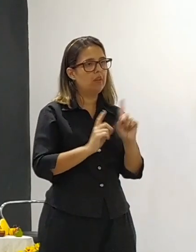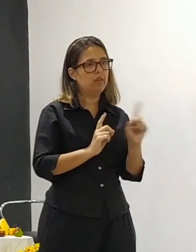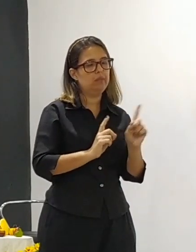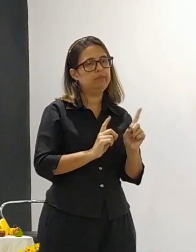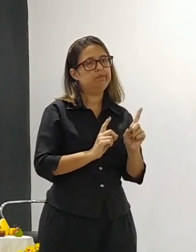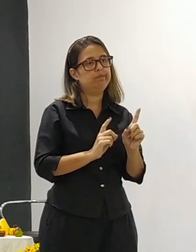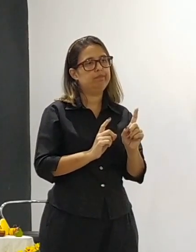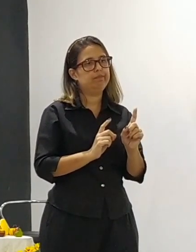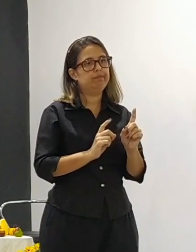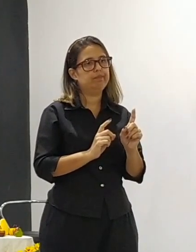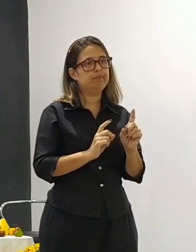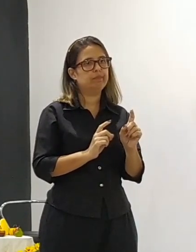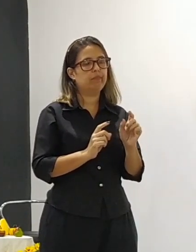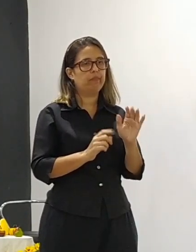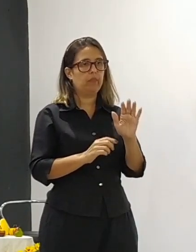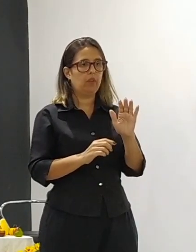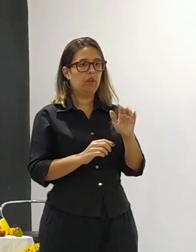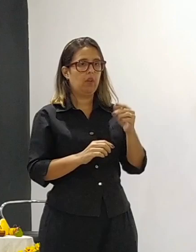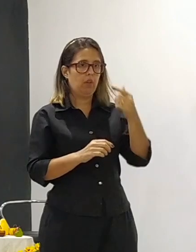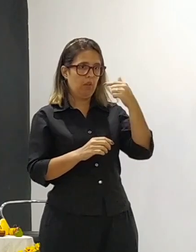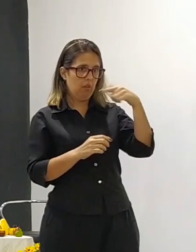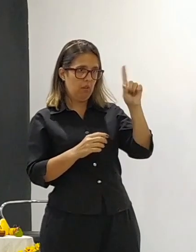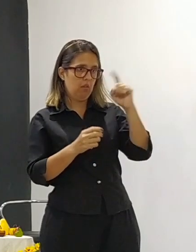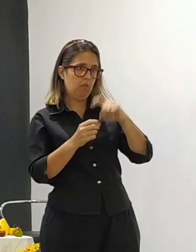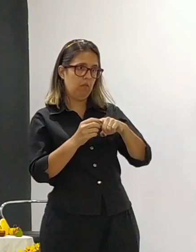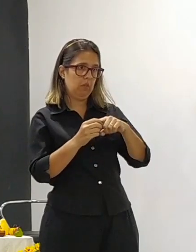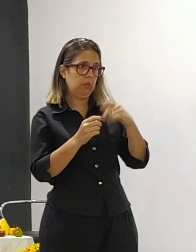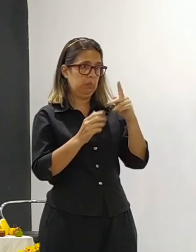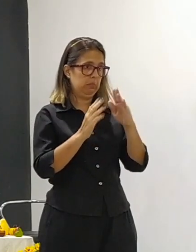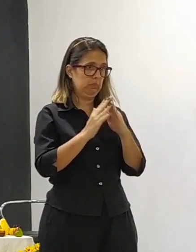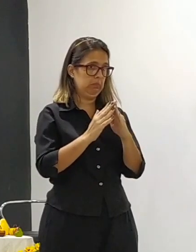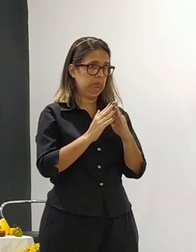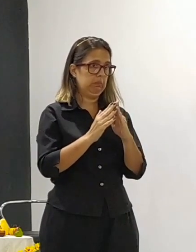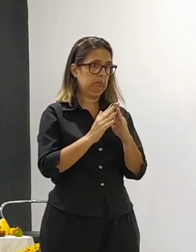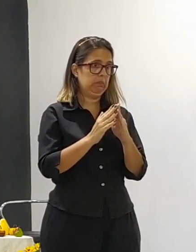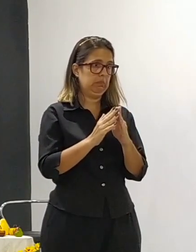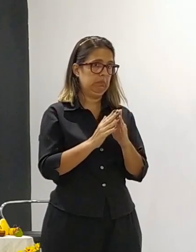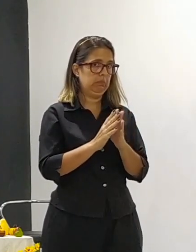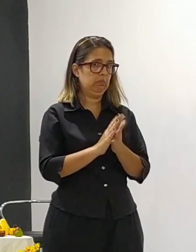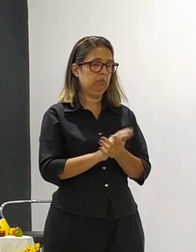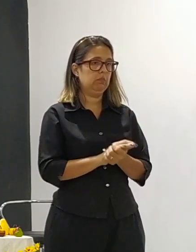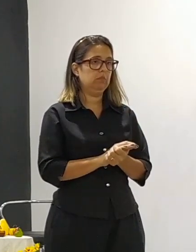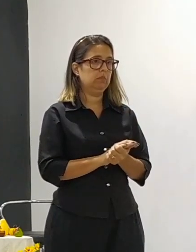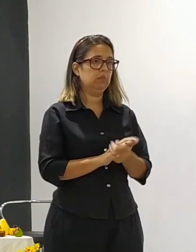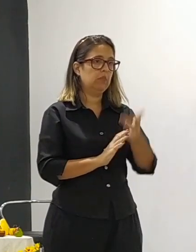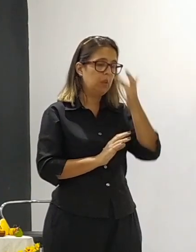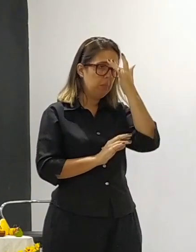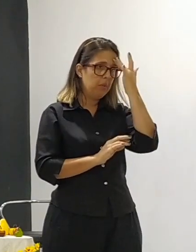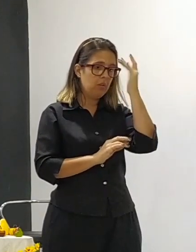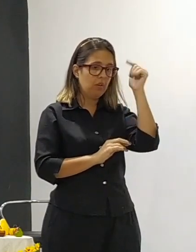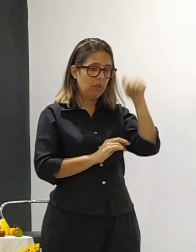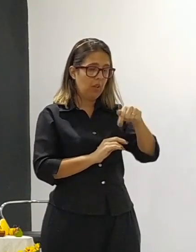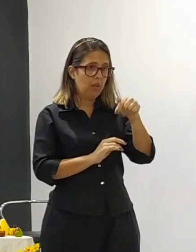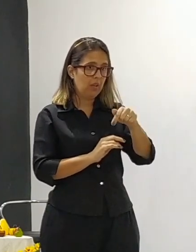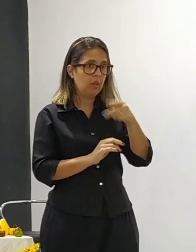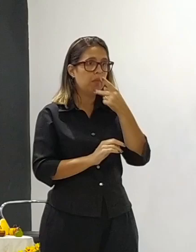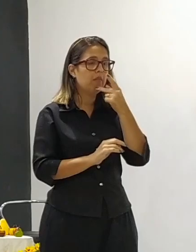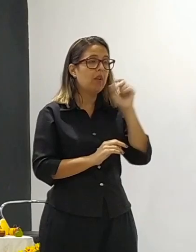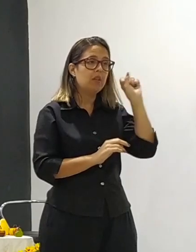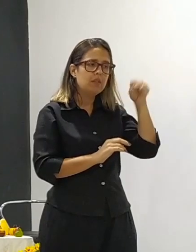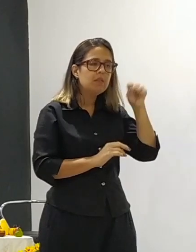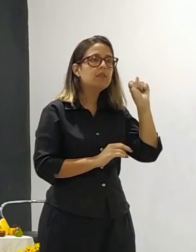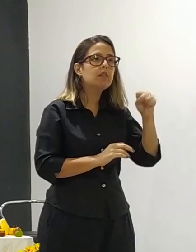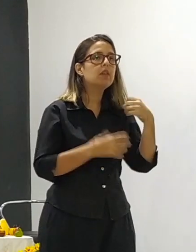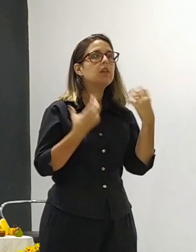não, irmão, pega as suas coisinhas, volta para a sua casa. Porque quem está aqui é para dizer sim. Eu quero